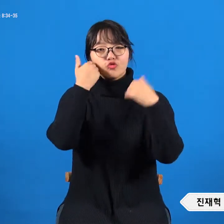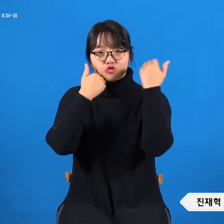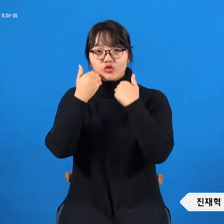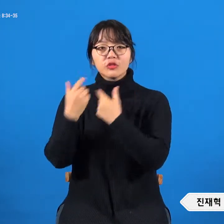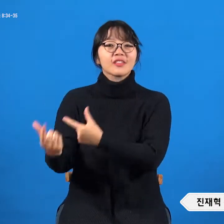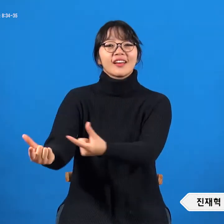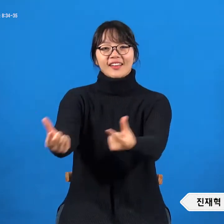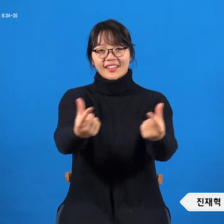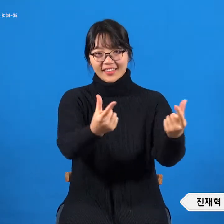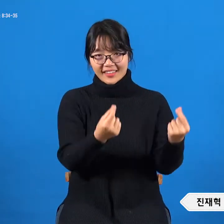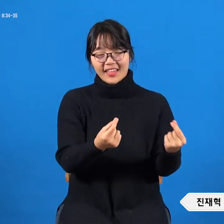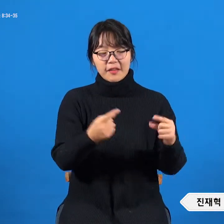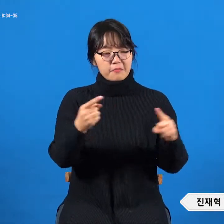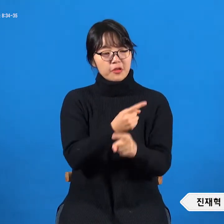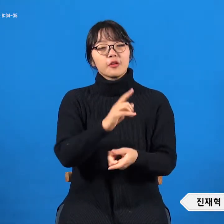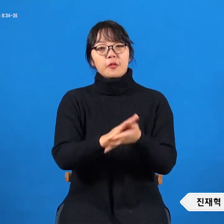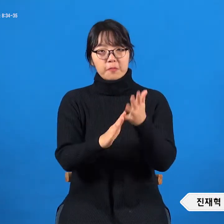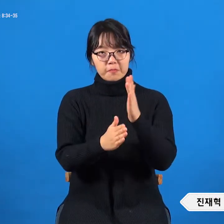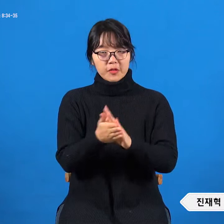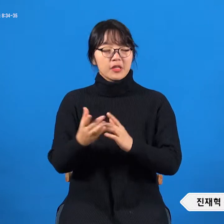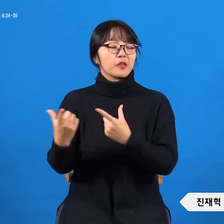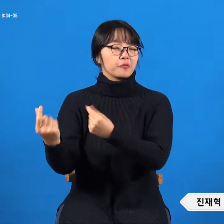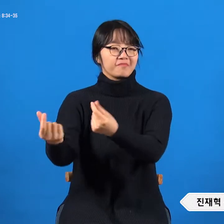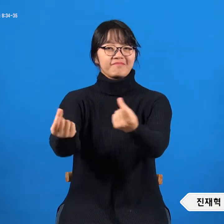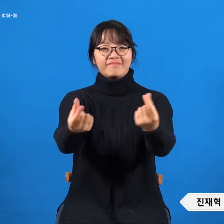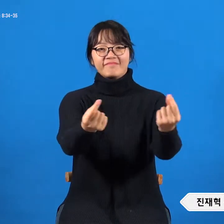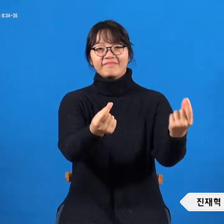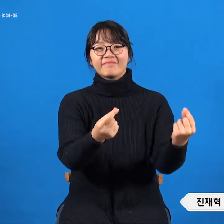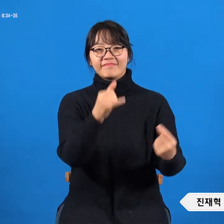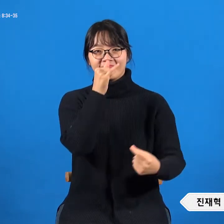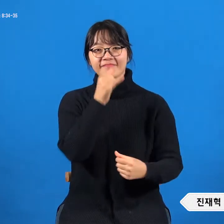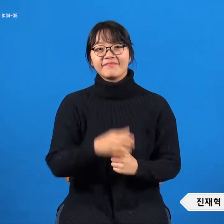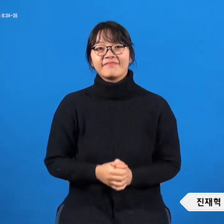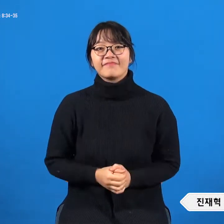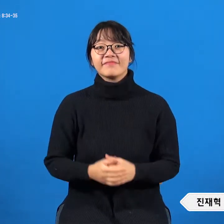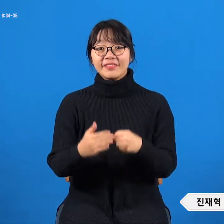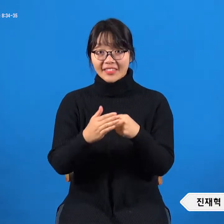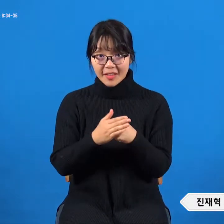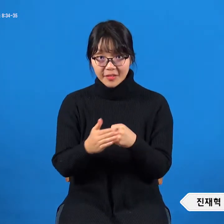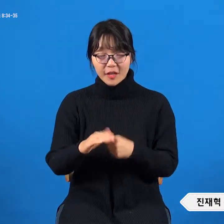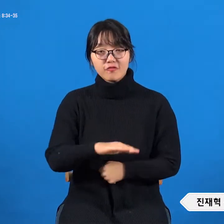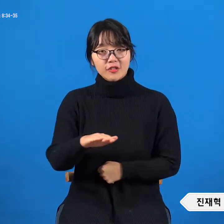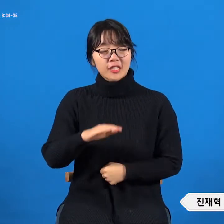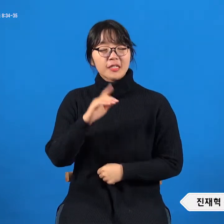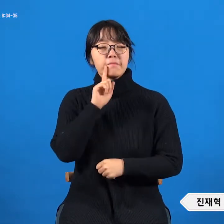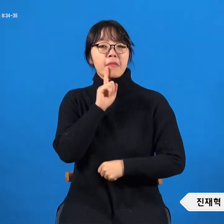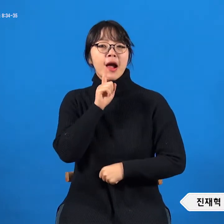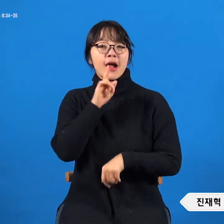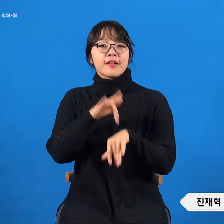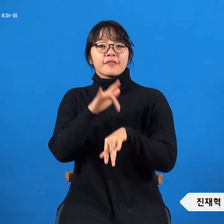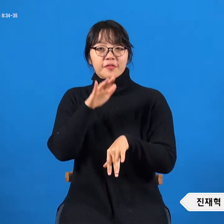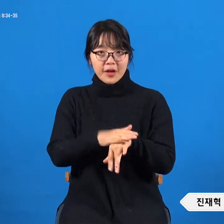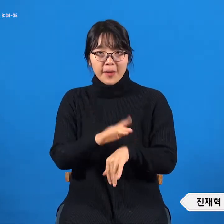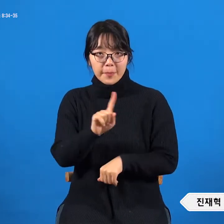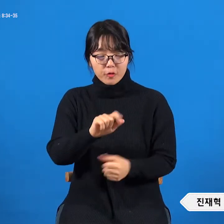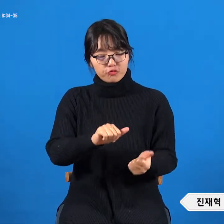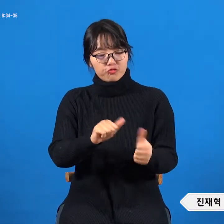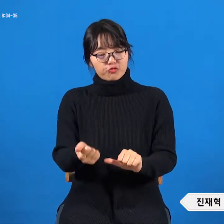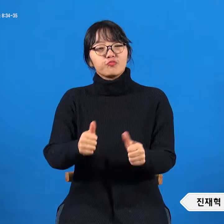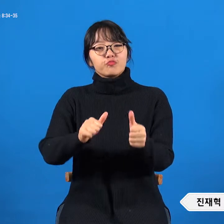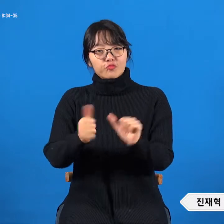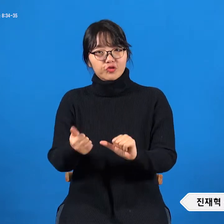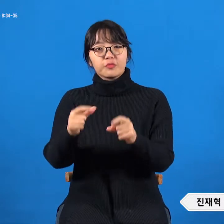없고 변화할 수 없는 절대적인 사실입니다. 그래서 우리 말 가운데도 이 죽음이란